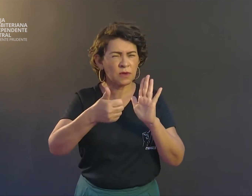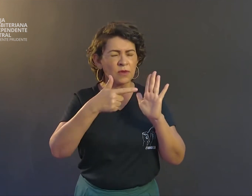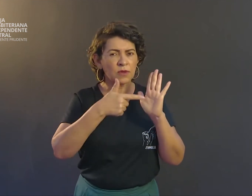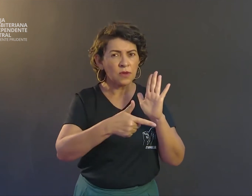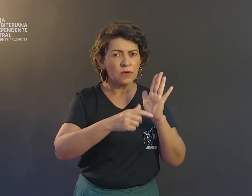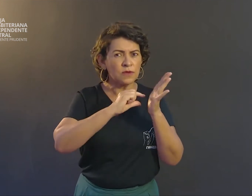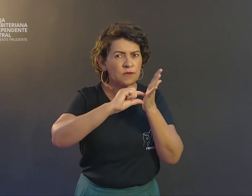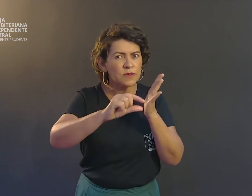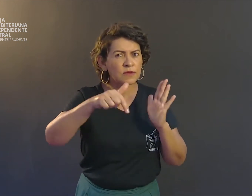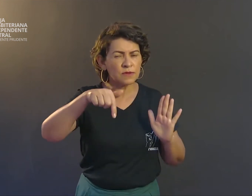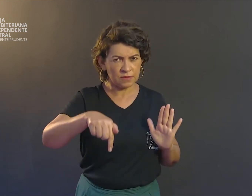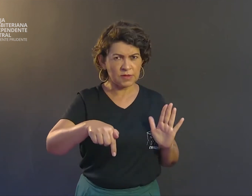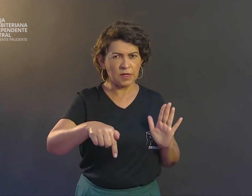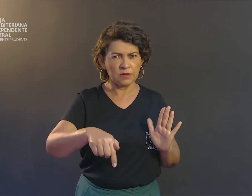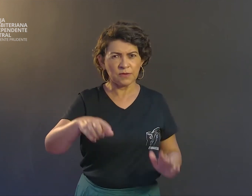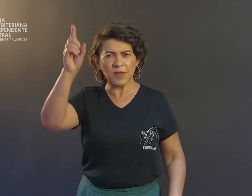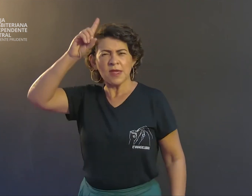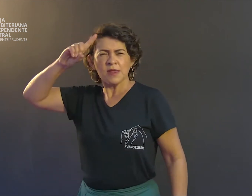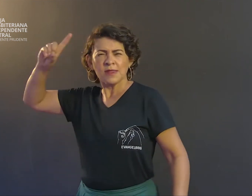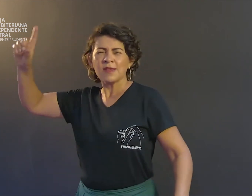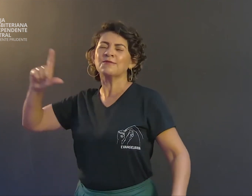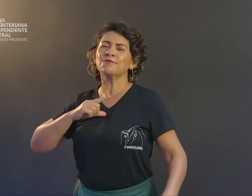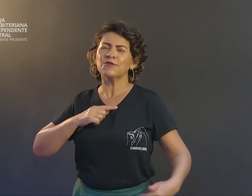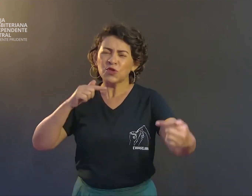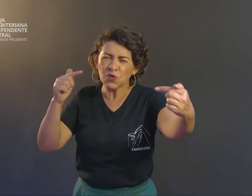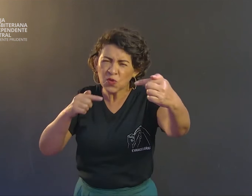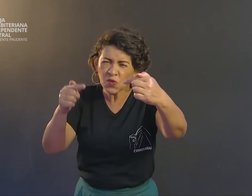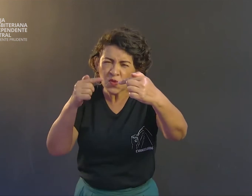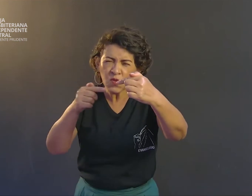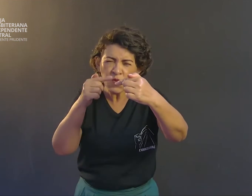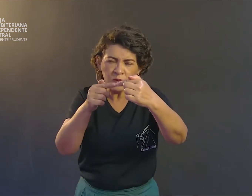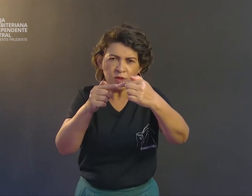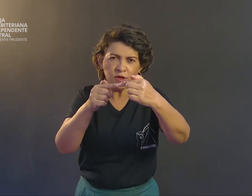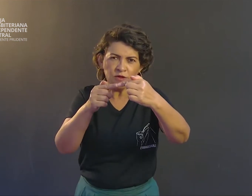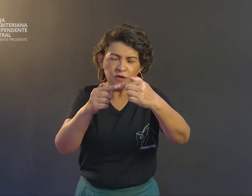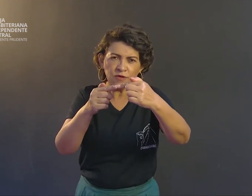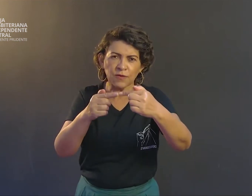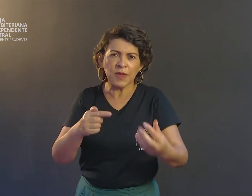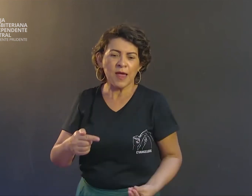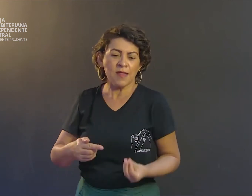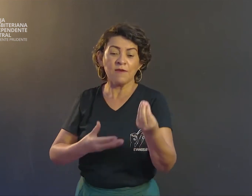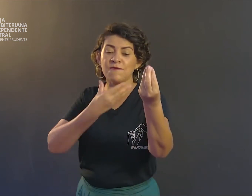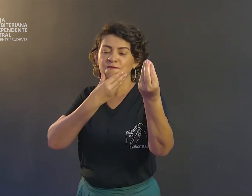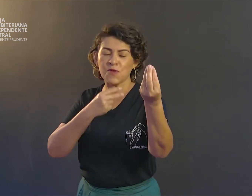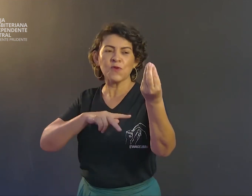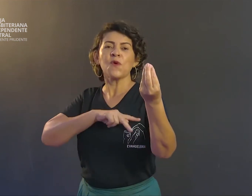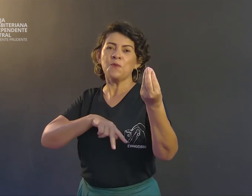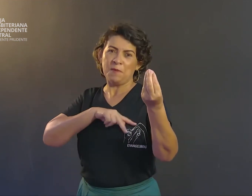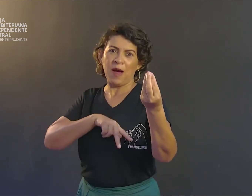tinha um propósito maior na vida de Paulo do que curá-lo. Todavia, Paulo ficou em